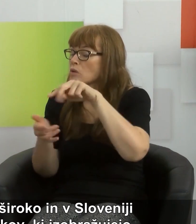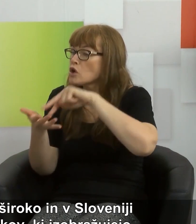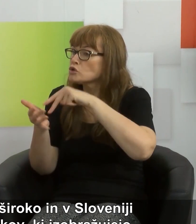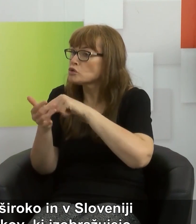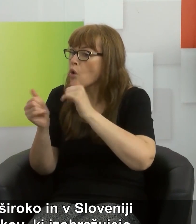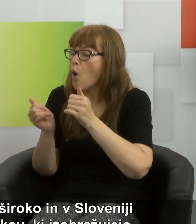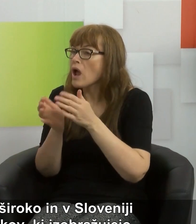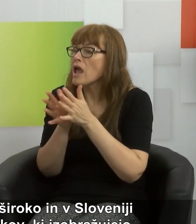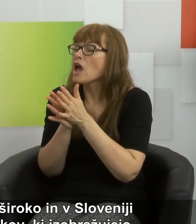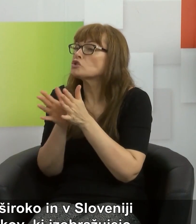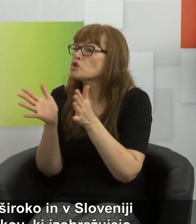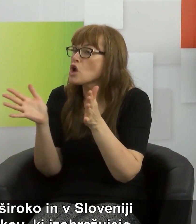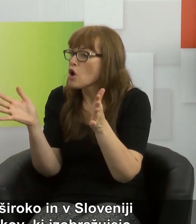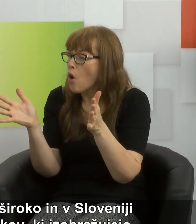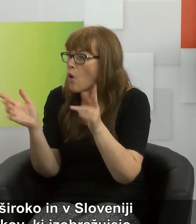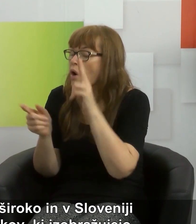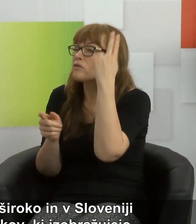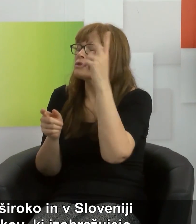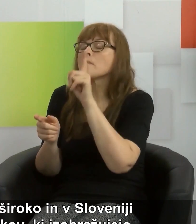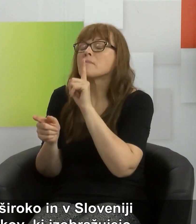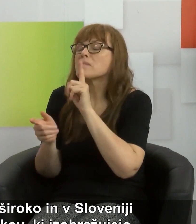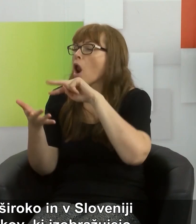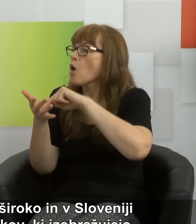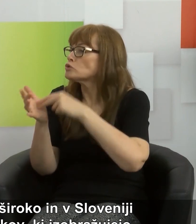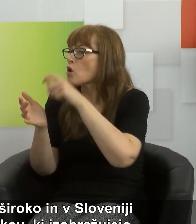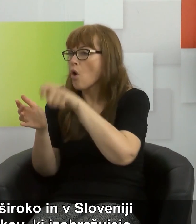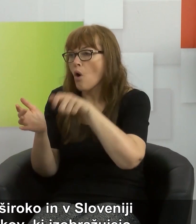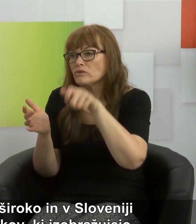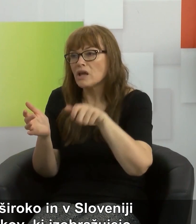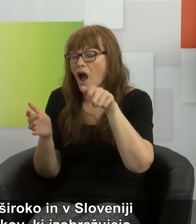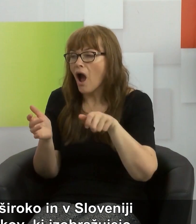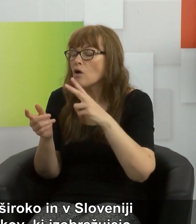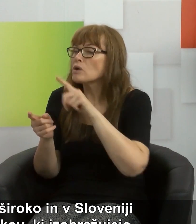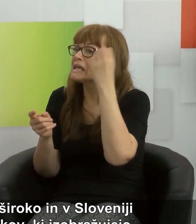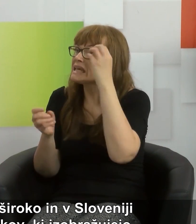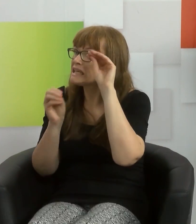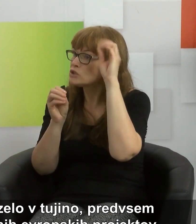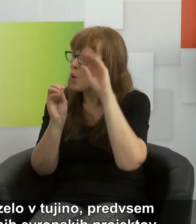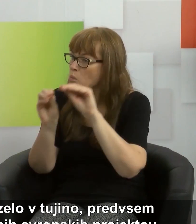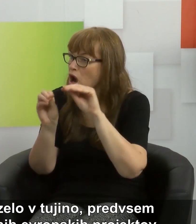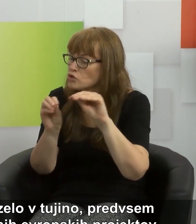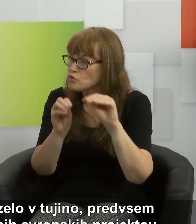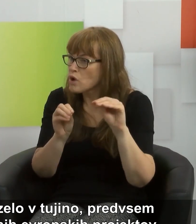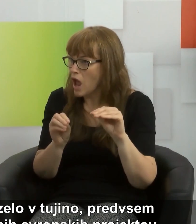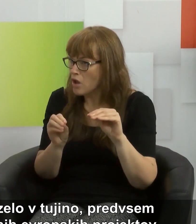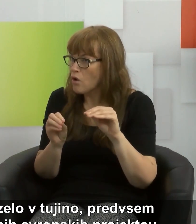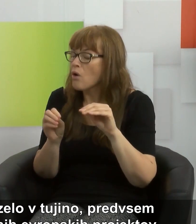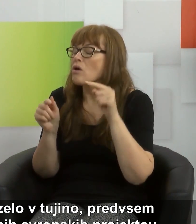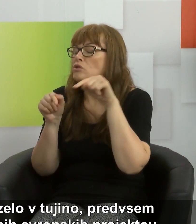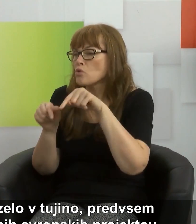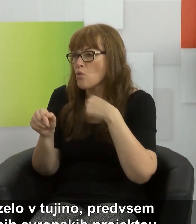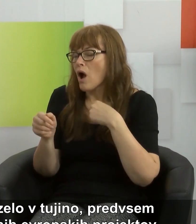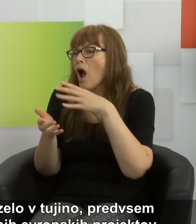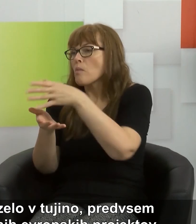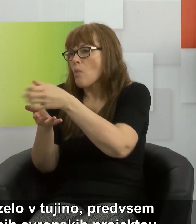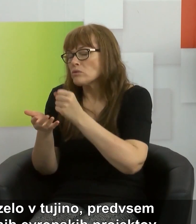je široko, v Sloveniji je premalo strokovnjakov, ki izobražujejo, tako da tukaj posegamo